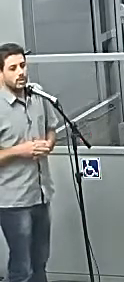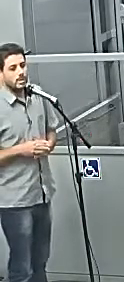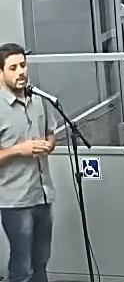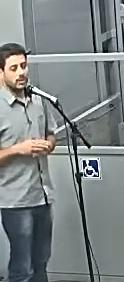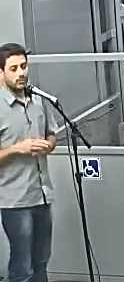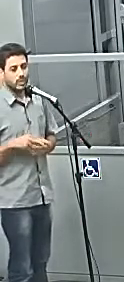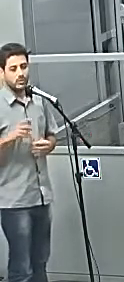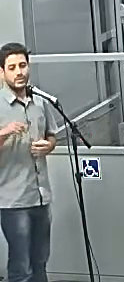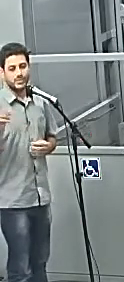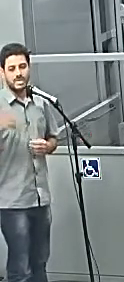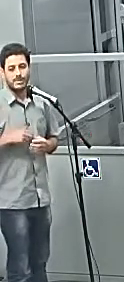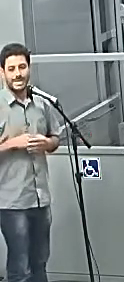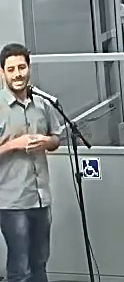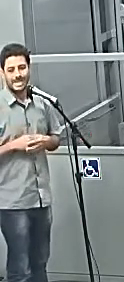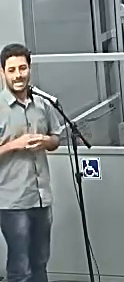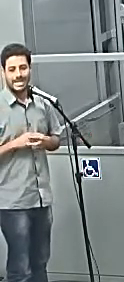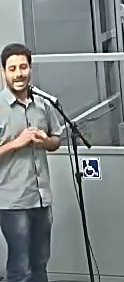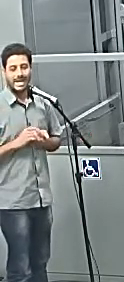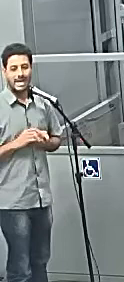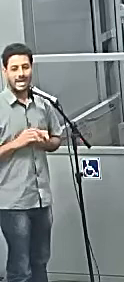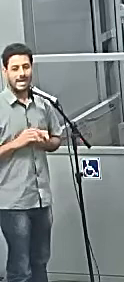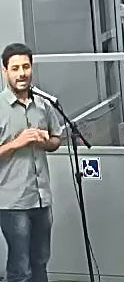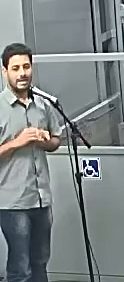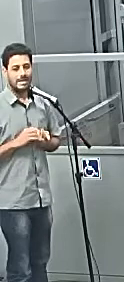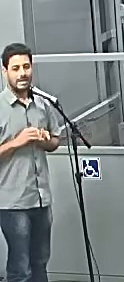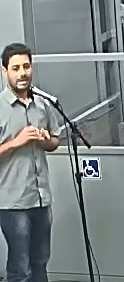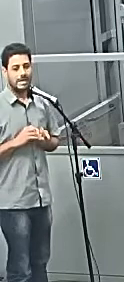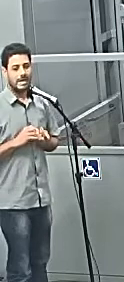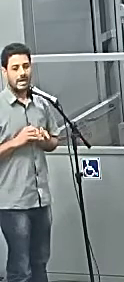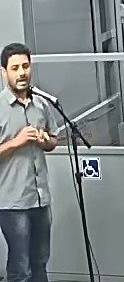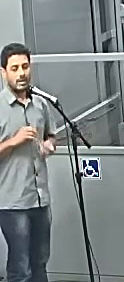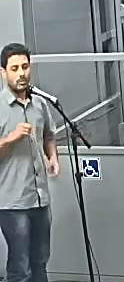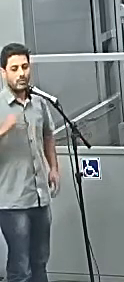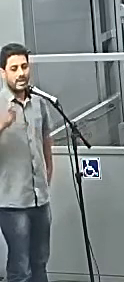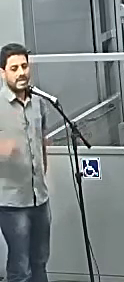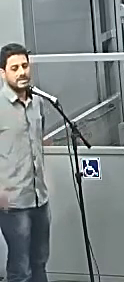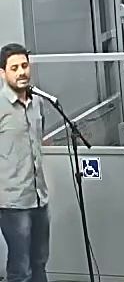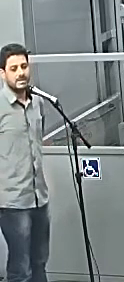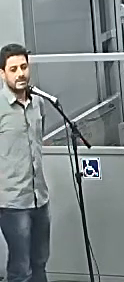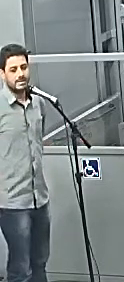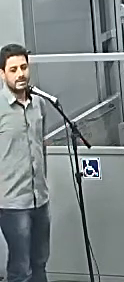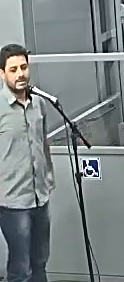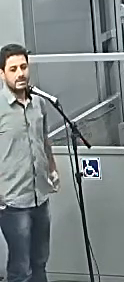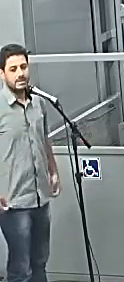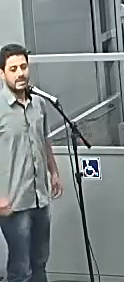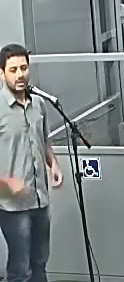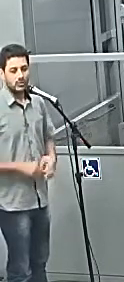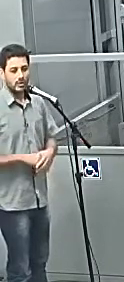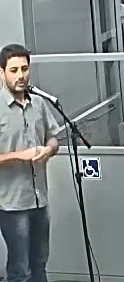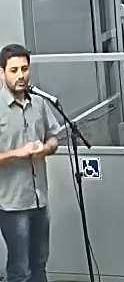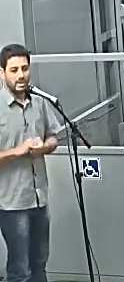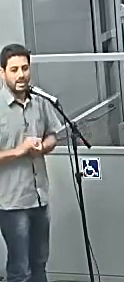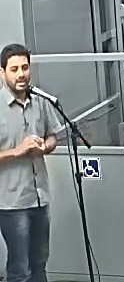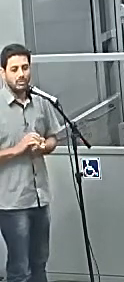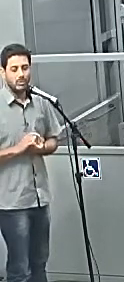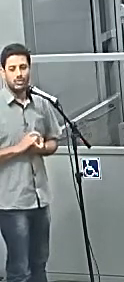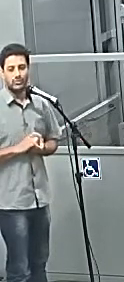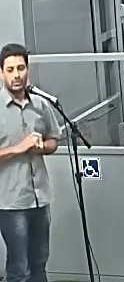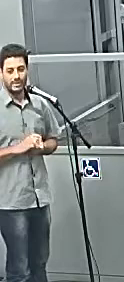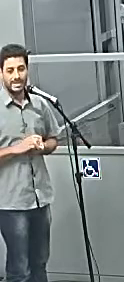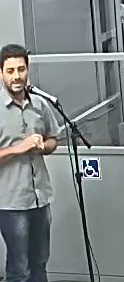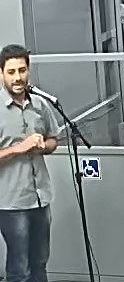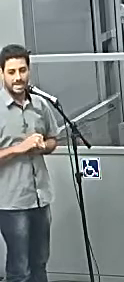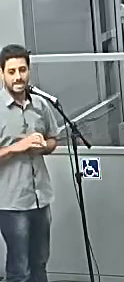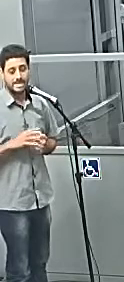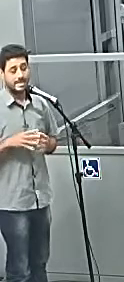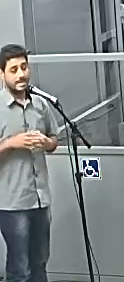e que foi inclusive sistematizada na na conferência internacional em viena em